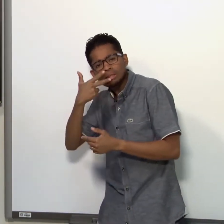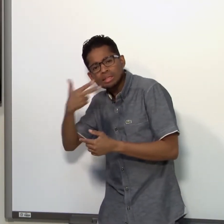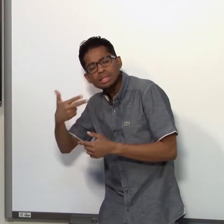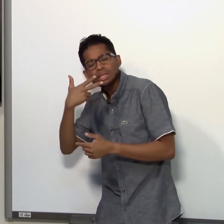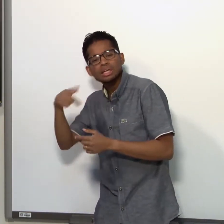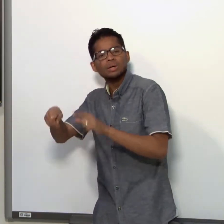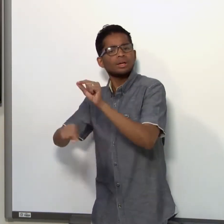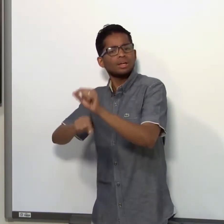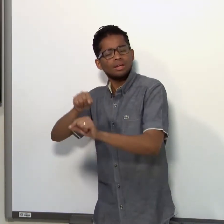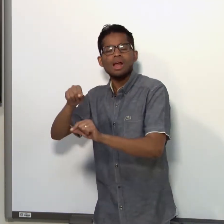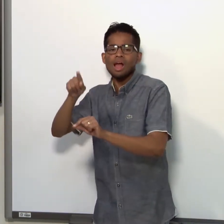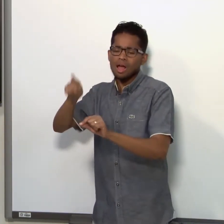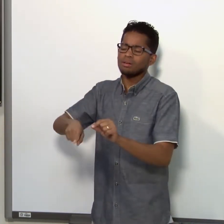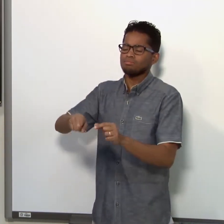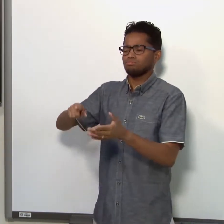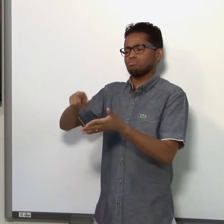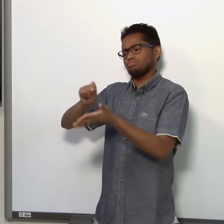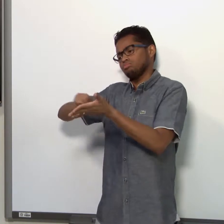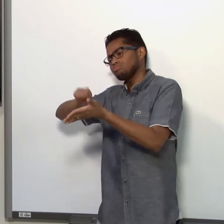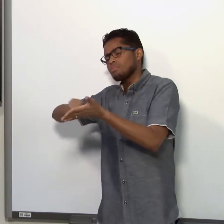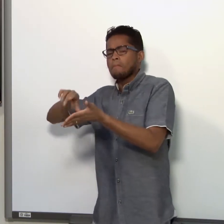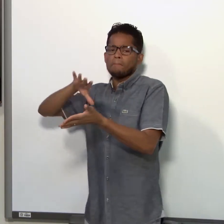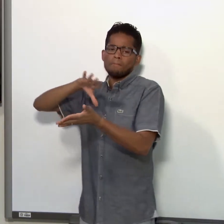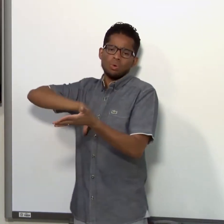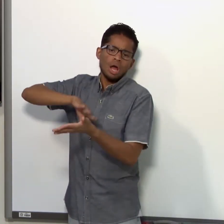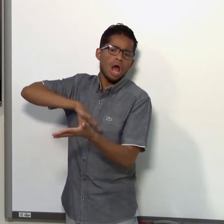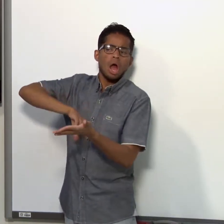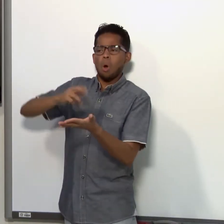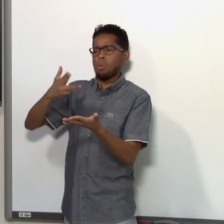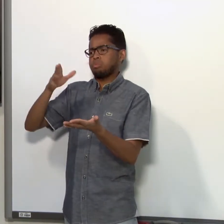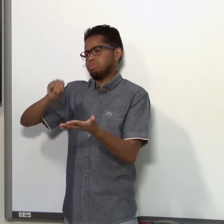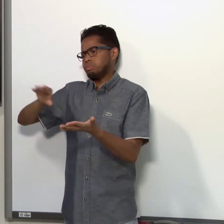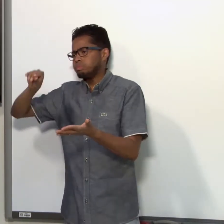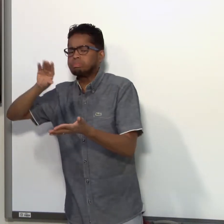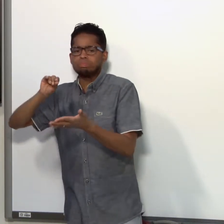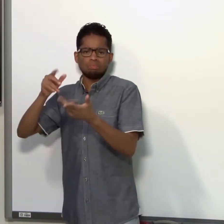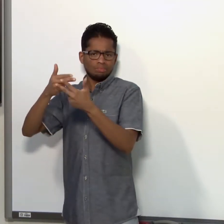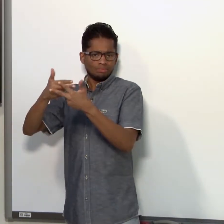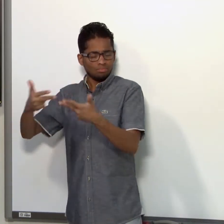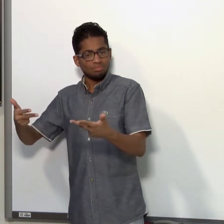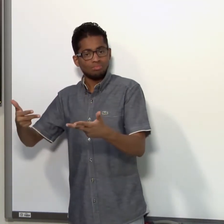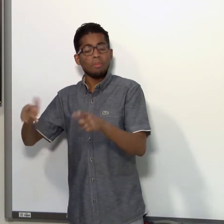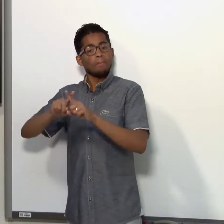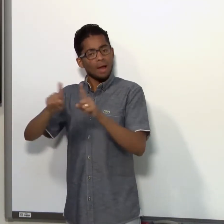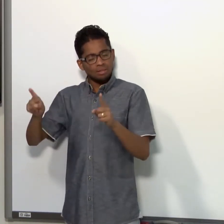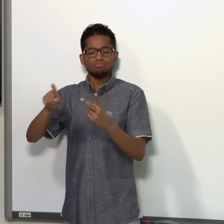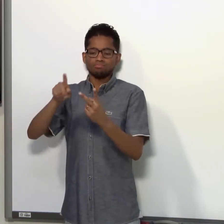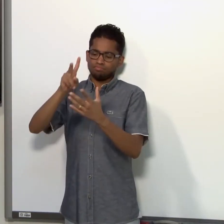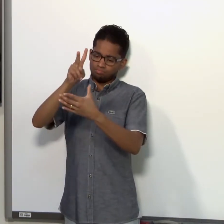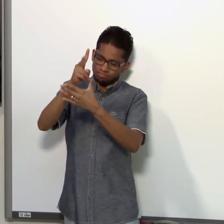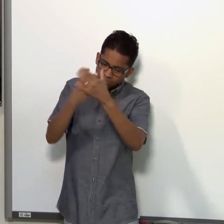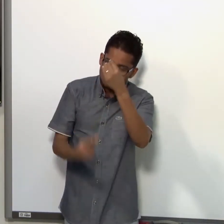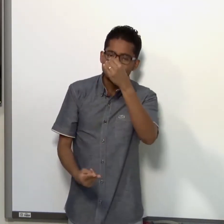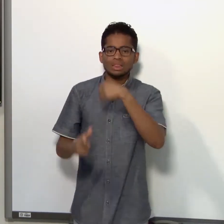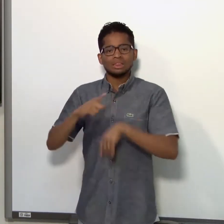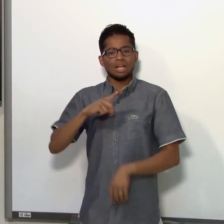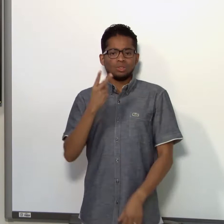a língua portuguesa escrita ou oral. Isso é o